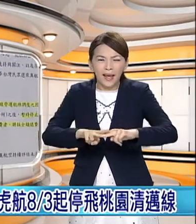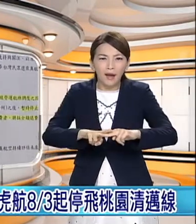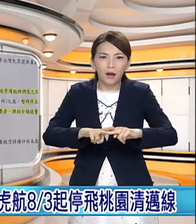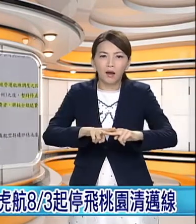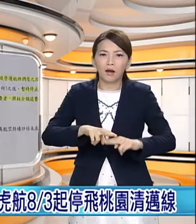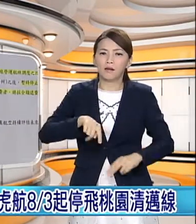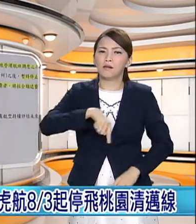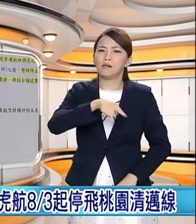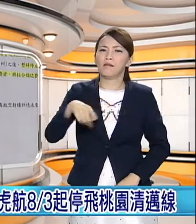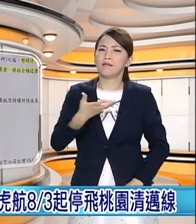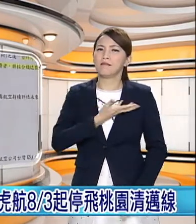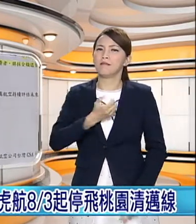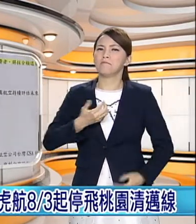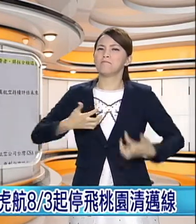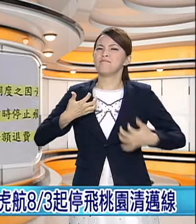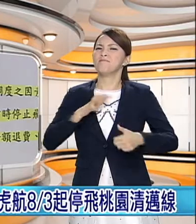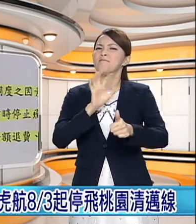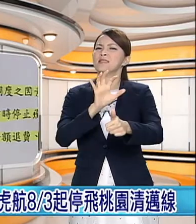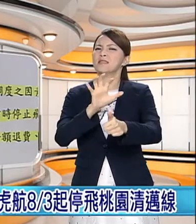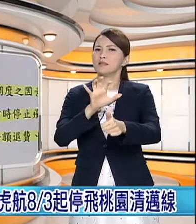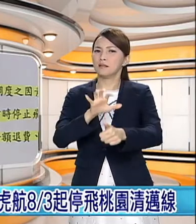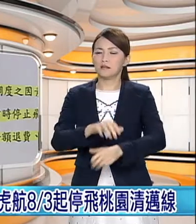息一出，大家是骂声连连。